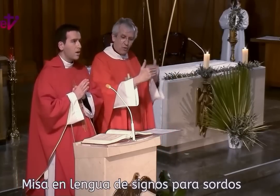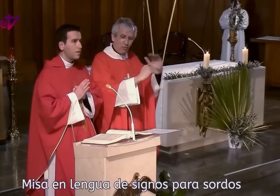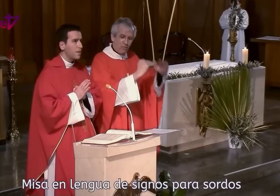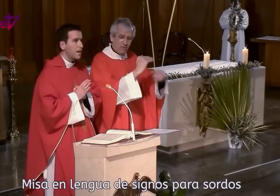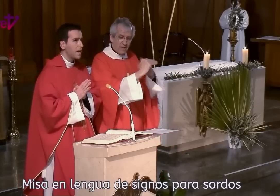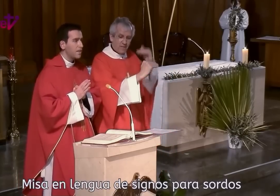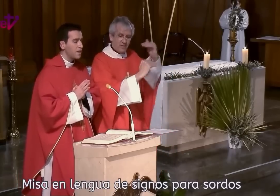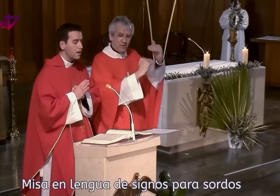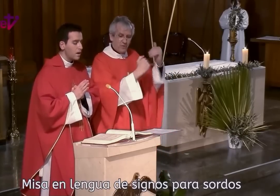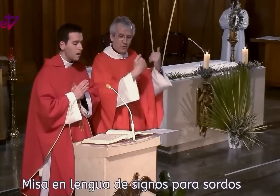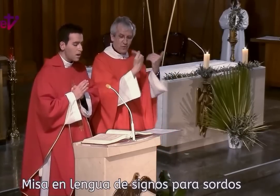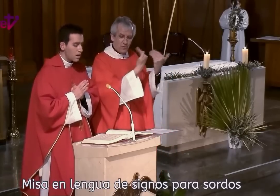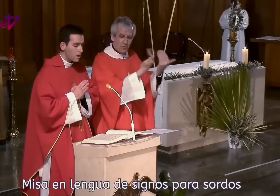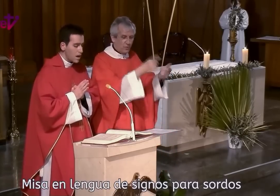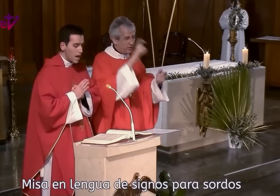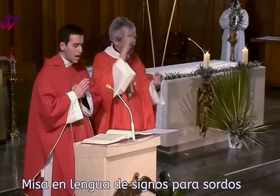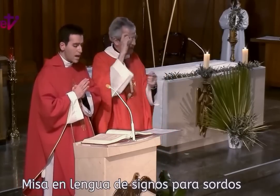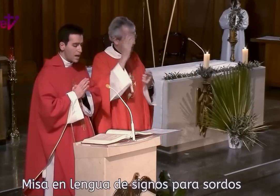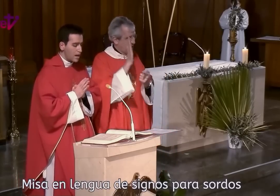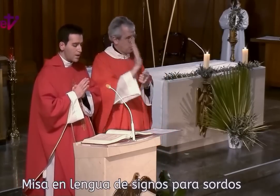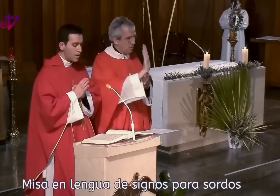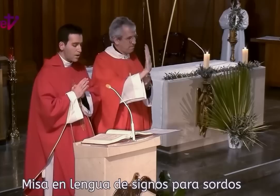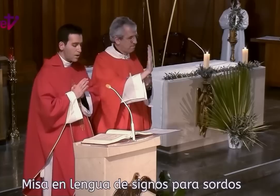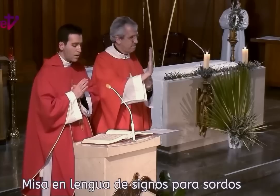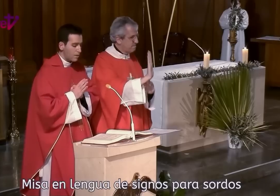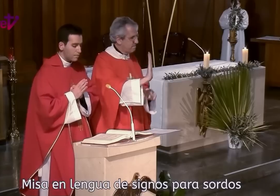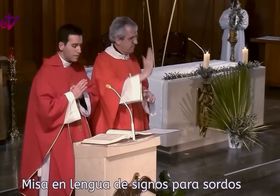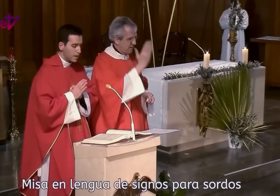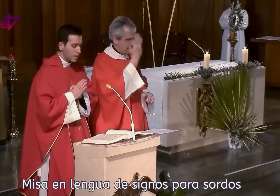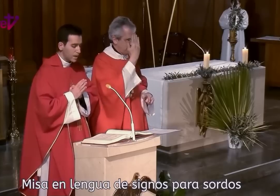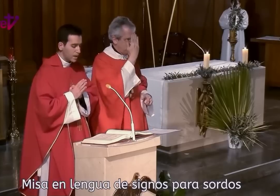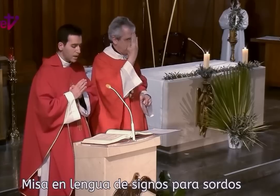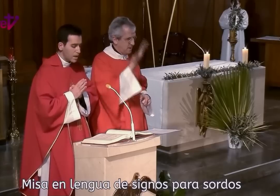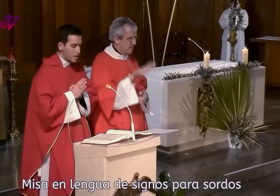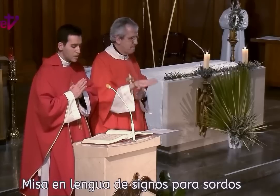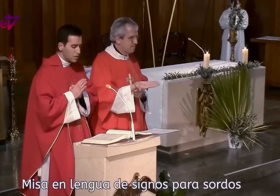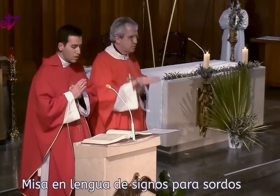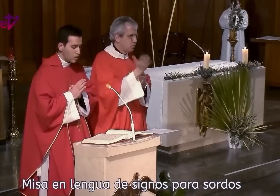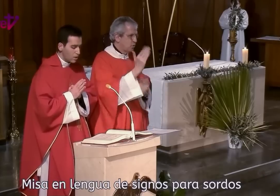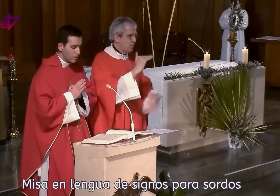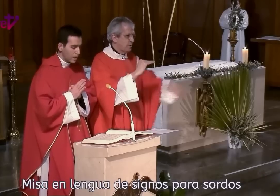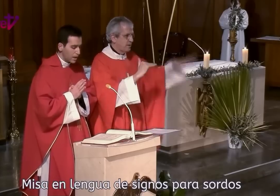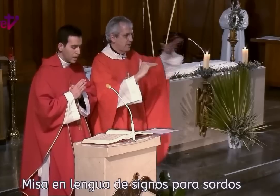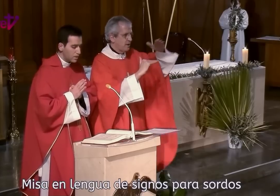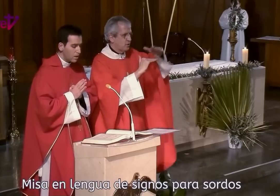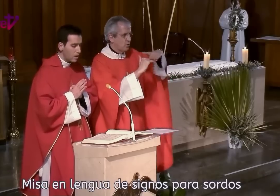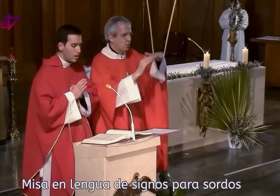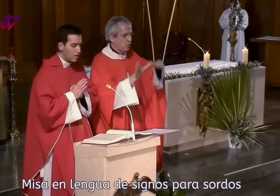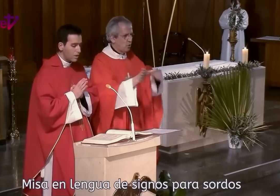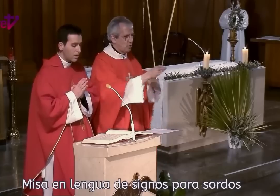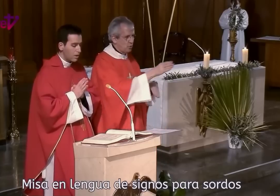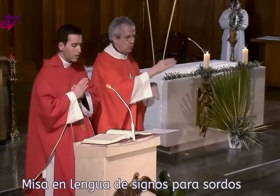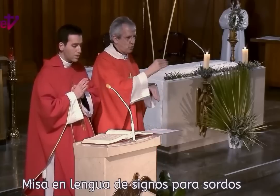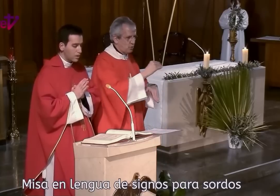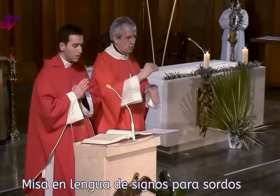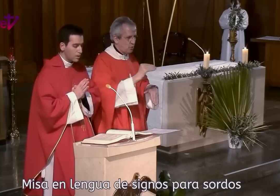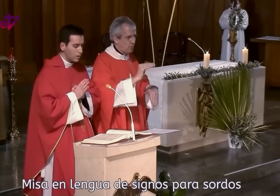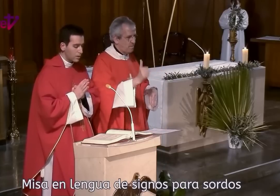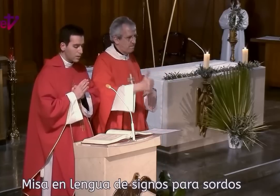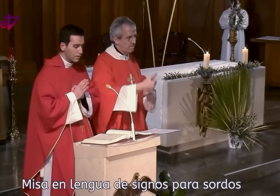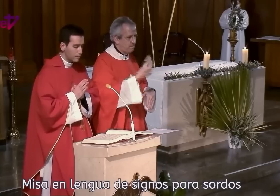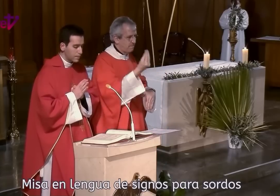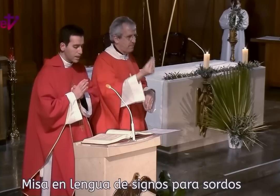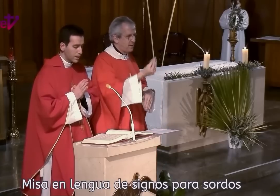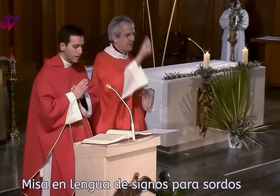le concedió el nombre sobre todo